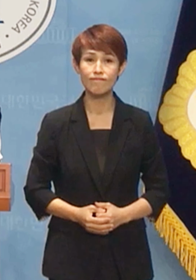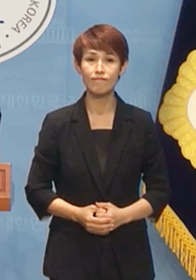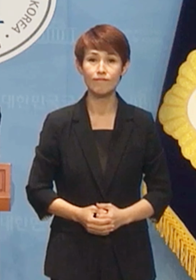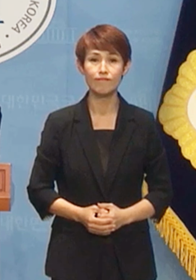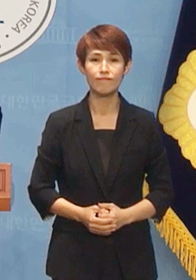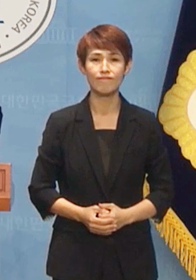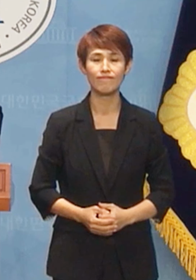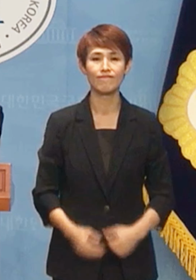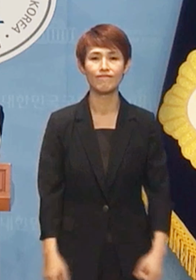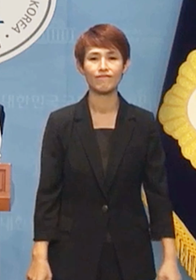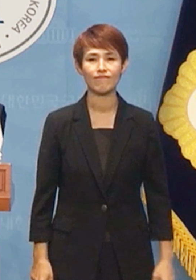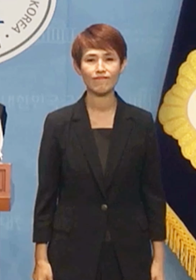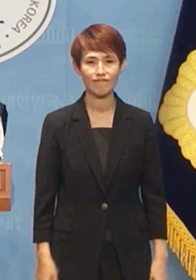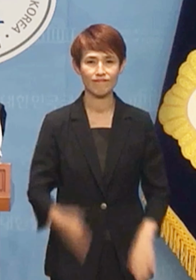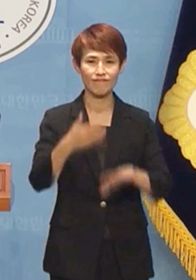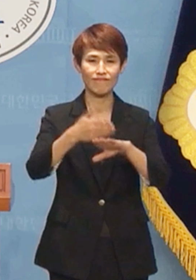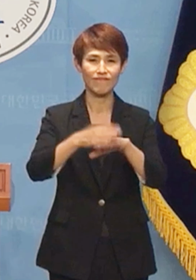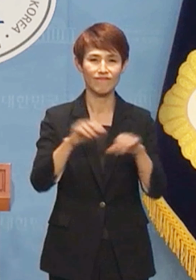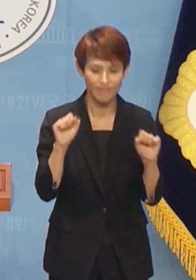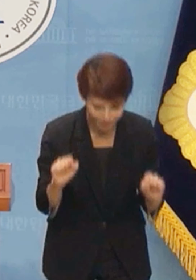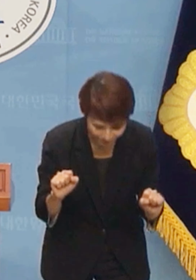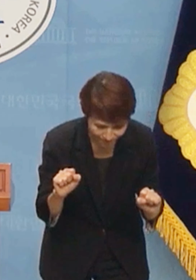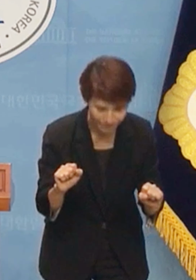여기까지 하겠습니다 고맙습니다